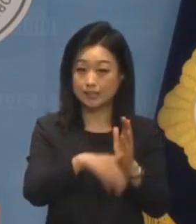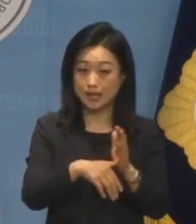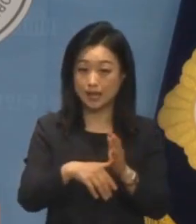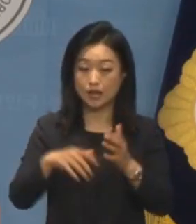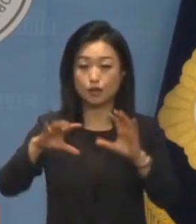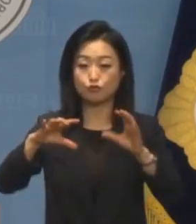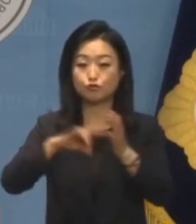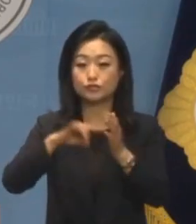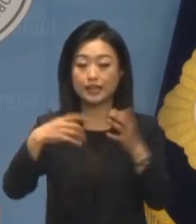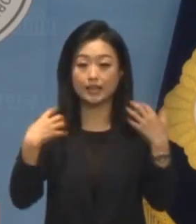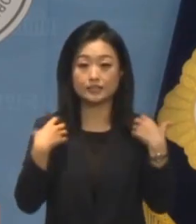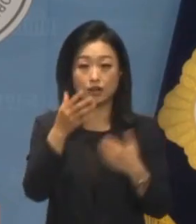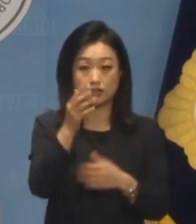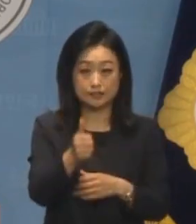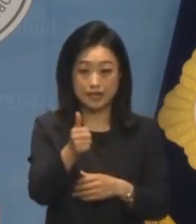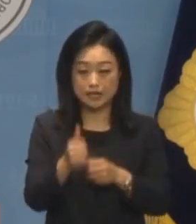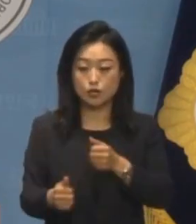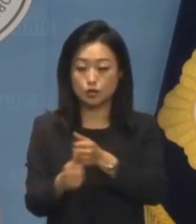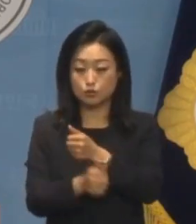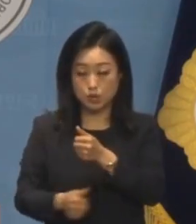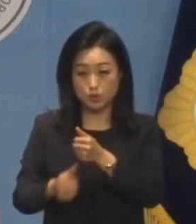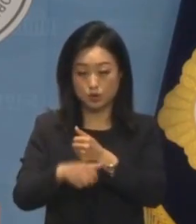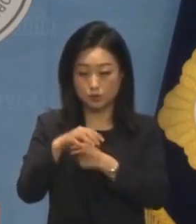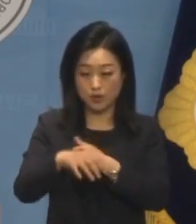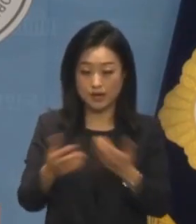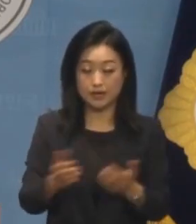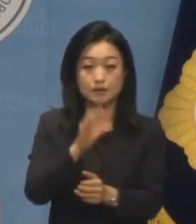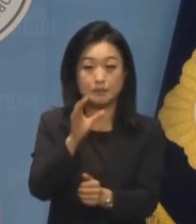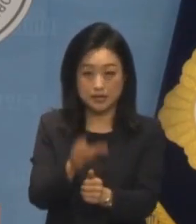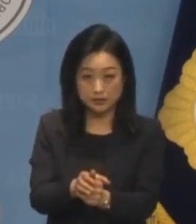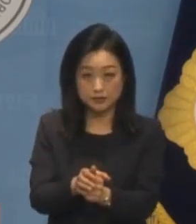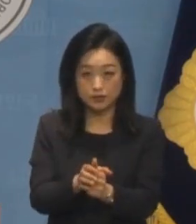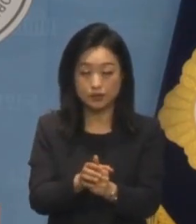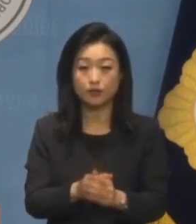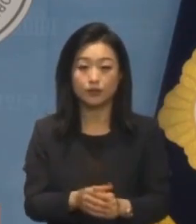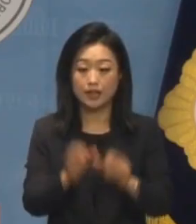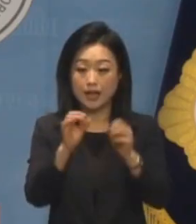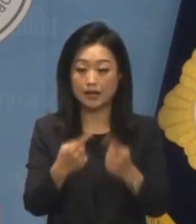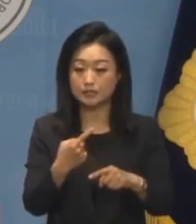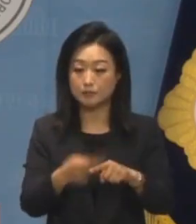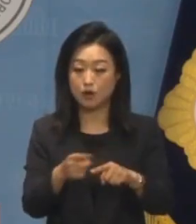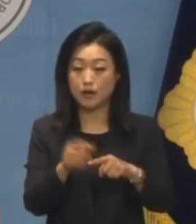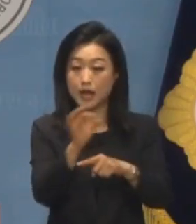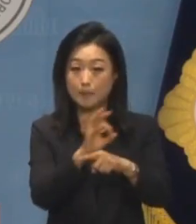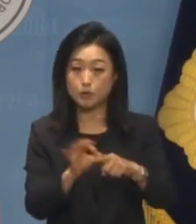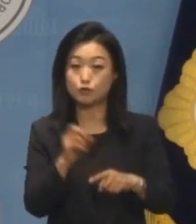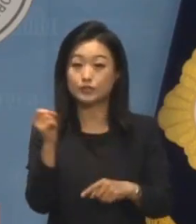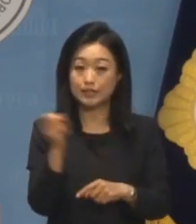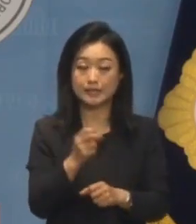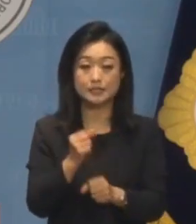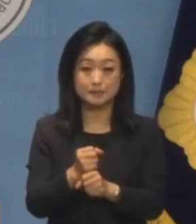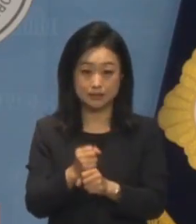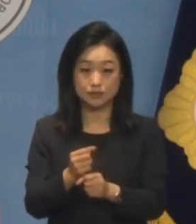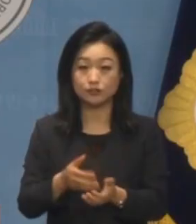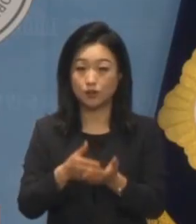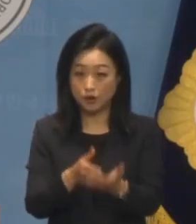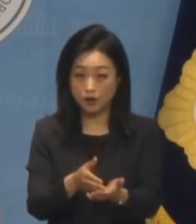국세청장이 국세심사위원회의 심사를 거쳐 할증평가 비율을 재산정하여